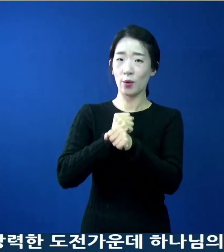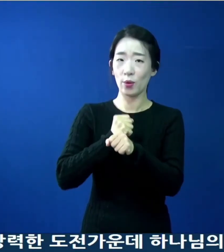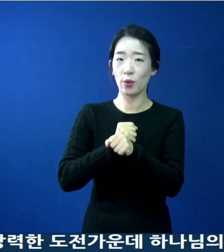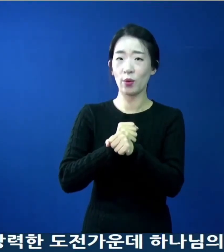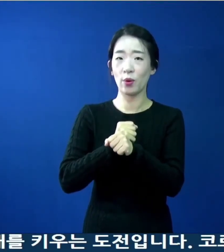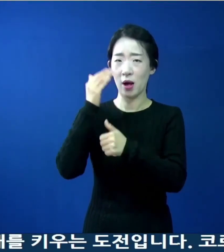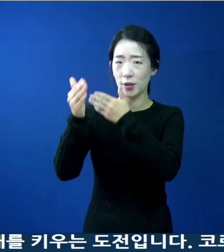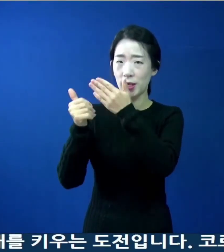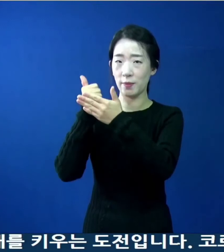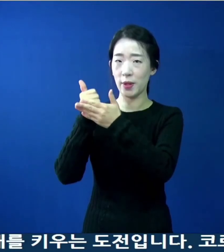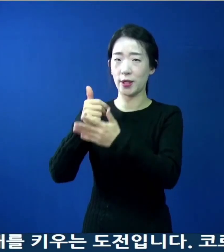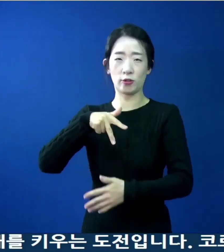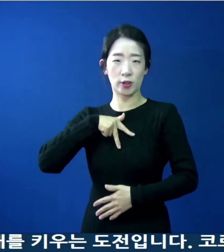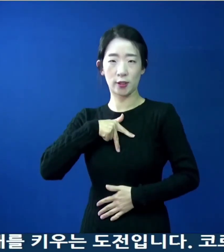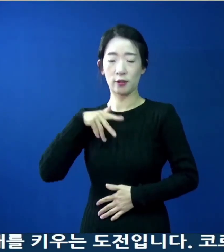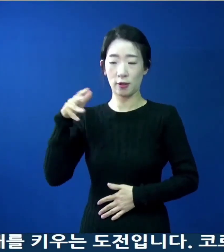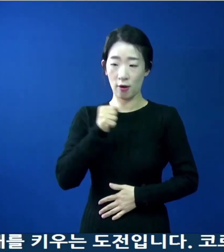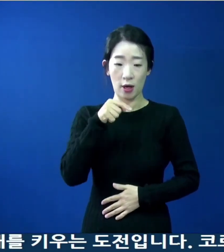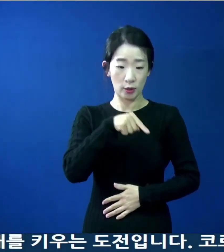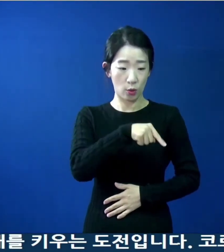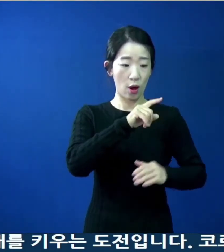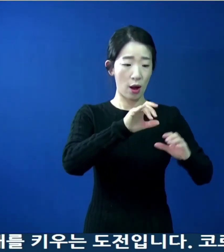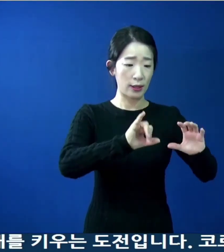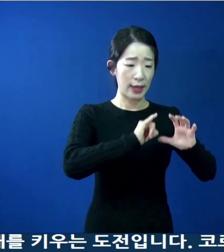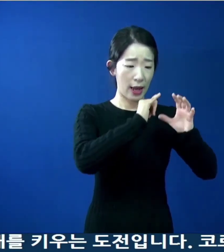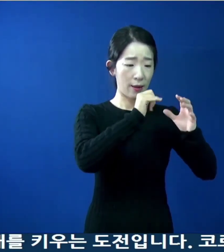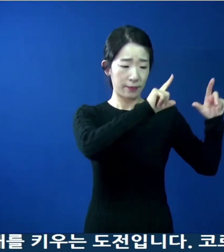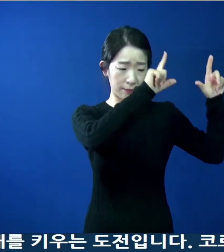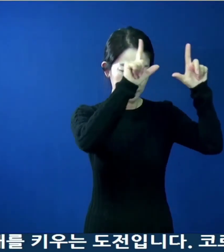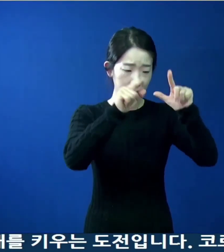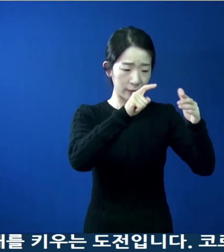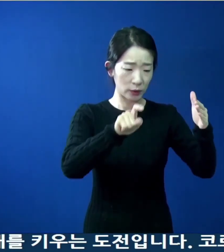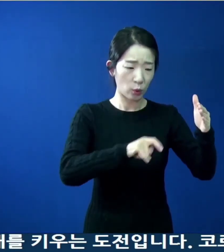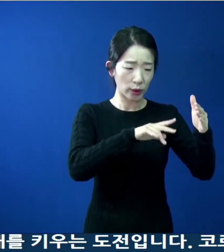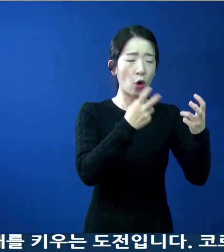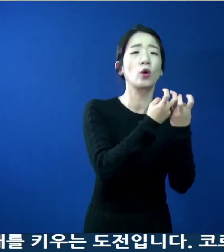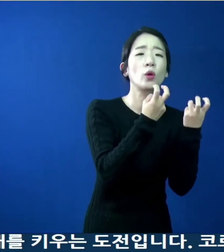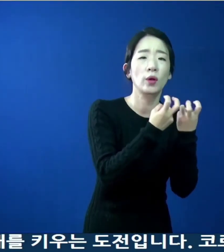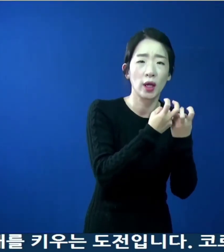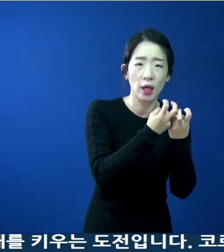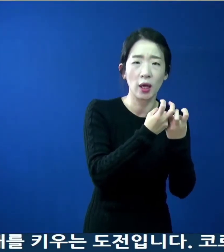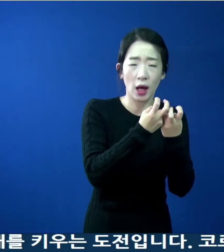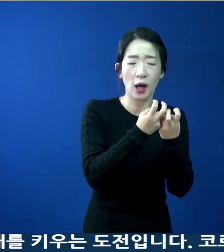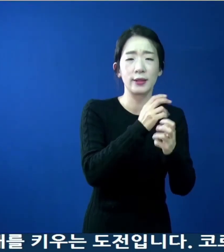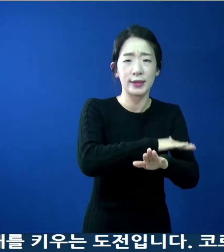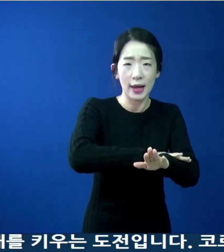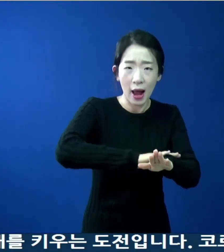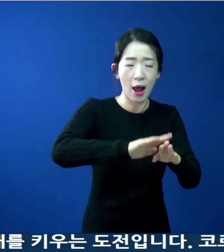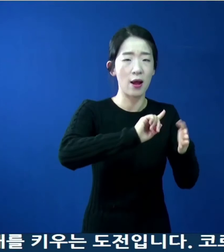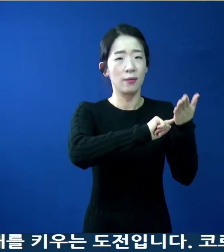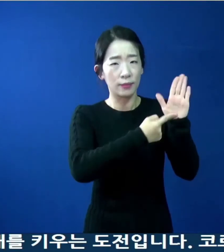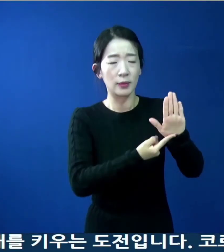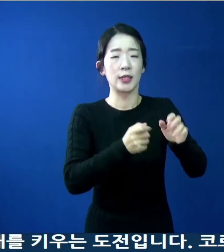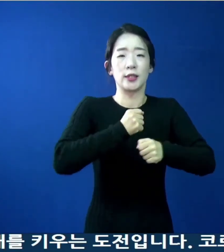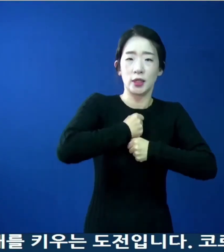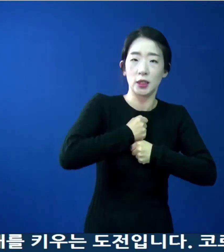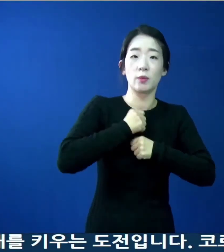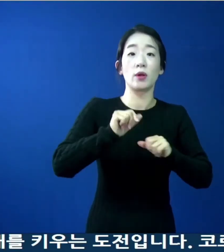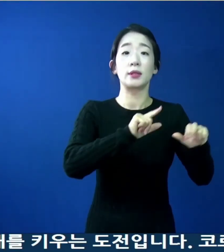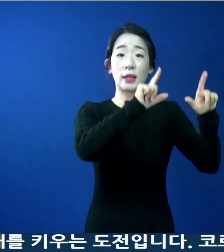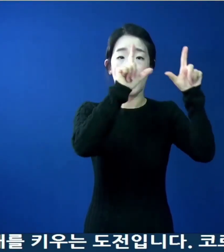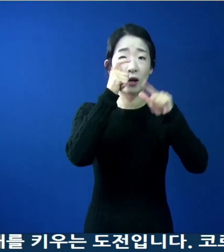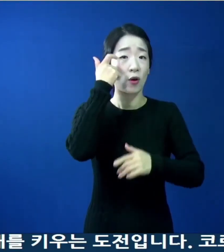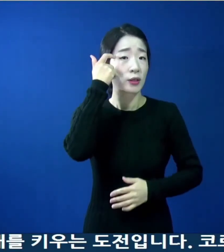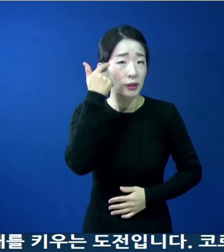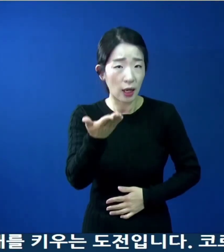백성이라는 정체성을 삶의 현장에서 놓치지 않고 살아갈 수 있도록 훈련되어지는 것이, 이것을 기억할 수 있는 것이 이